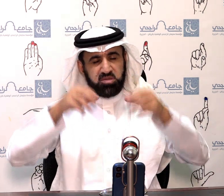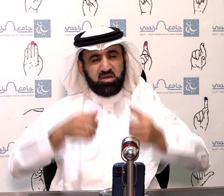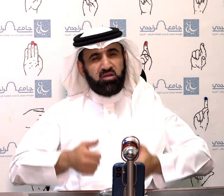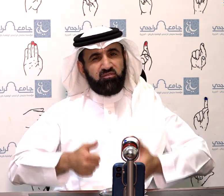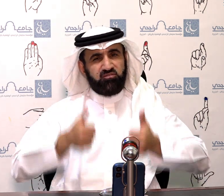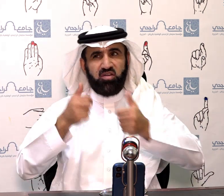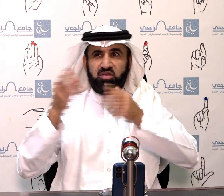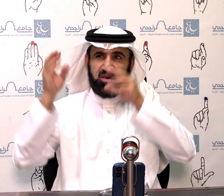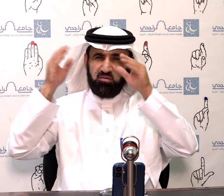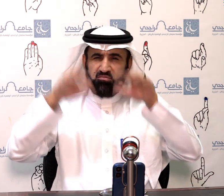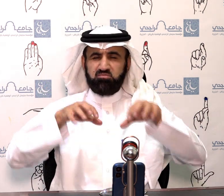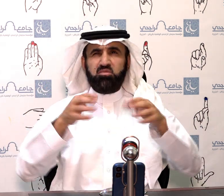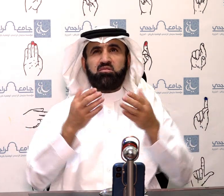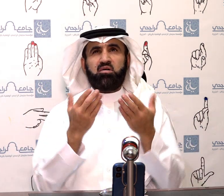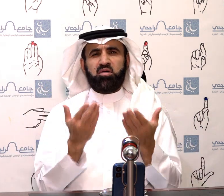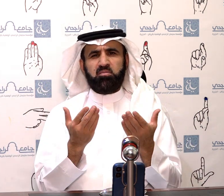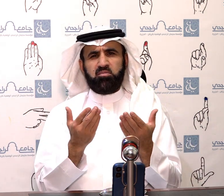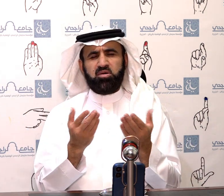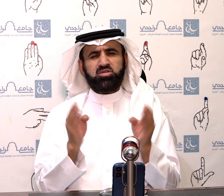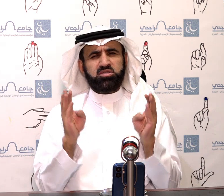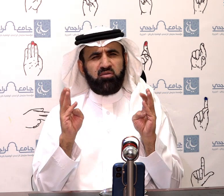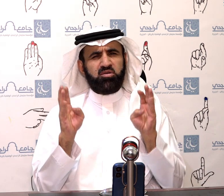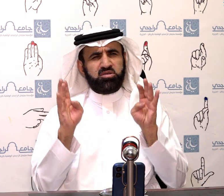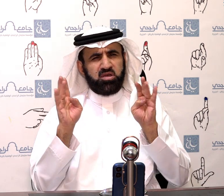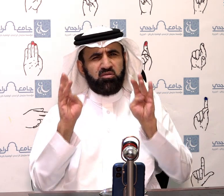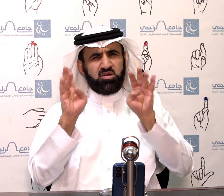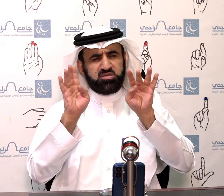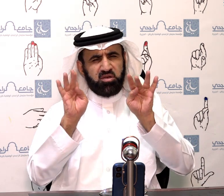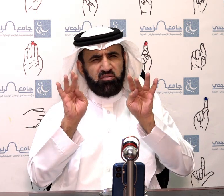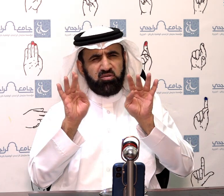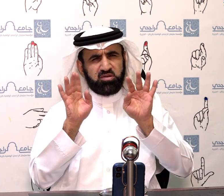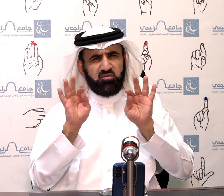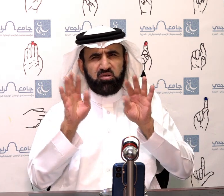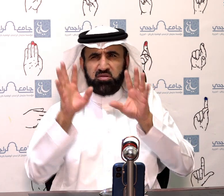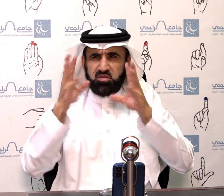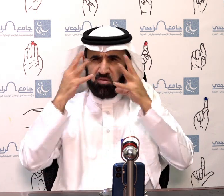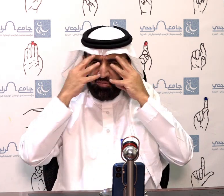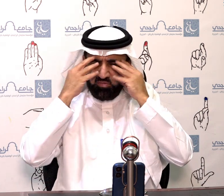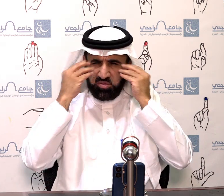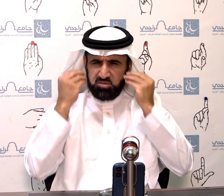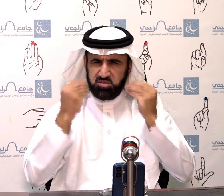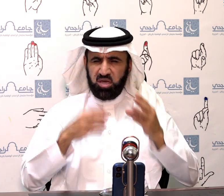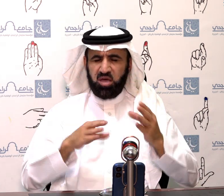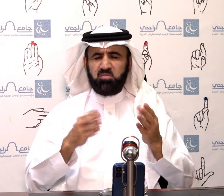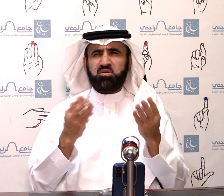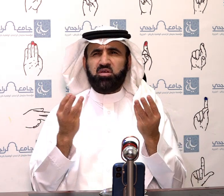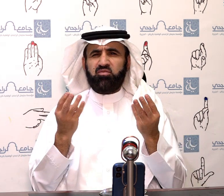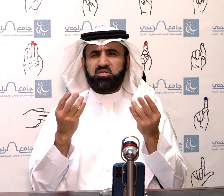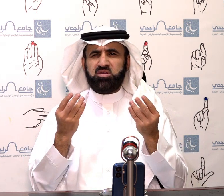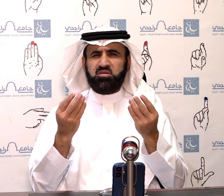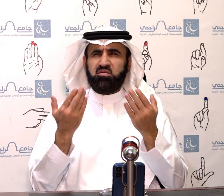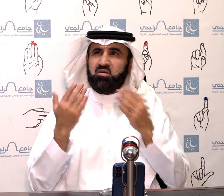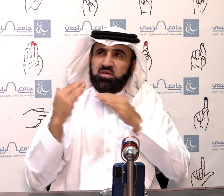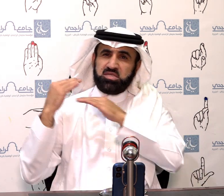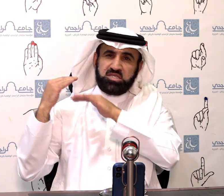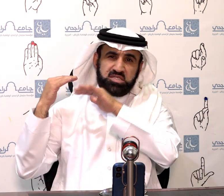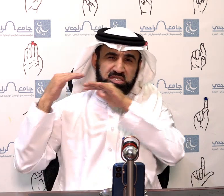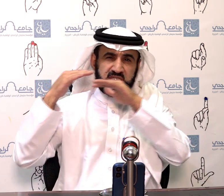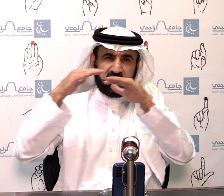الدعاء. نستغفرك اللهم إنك كنت غفارا، فأرسل السماء علينا